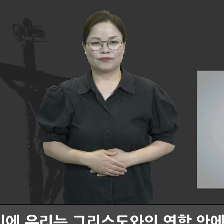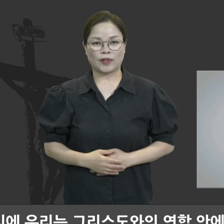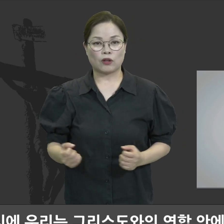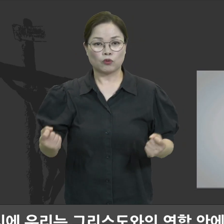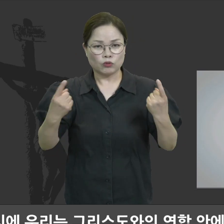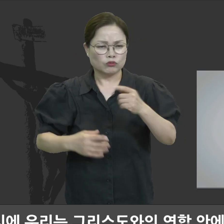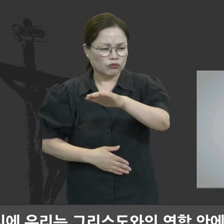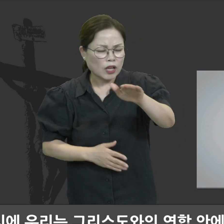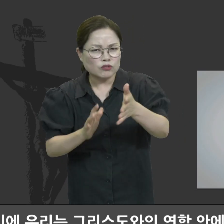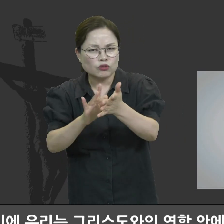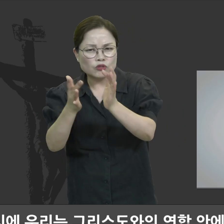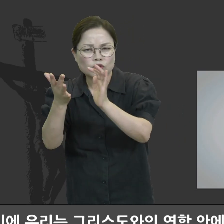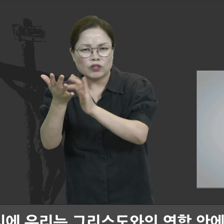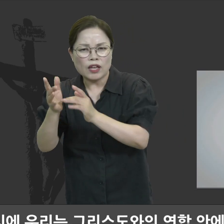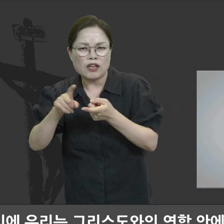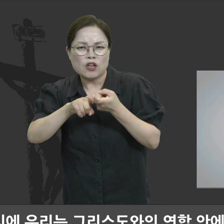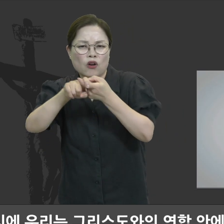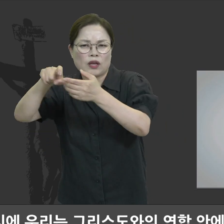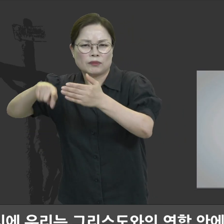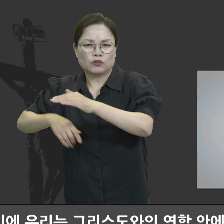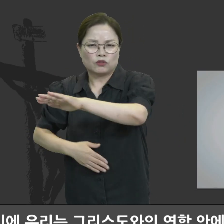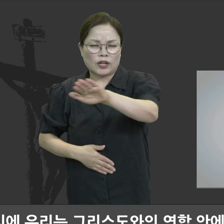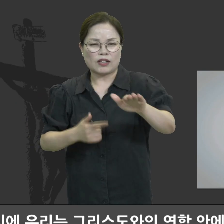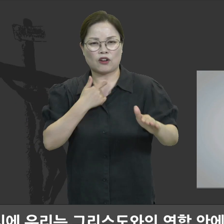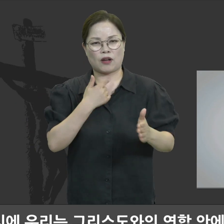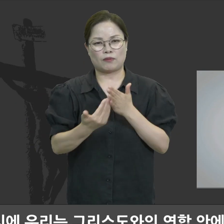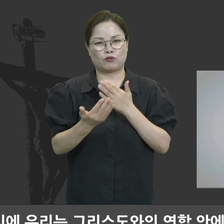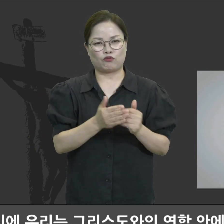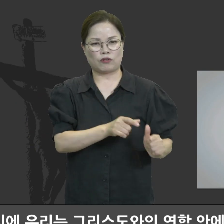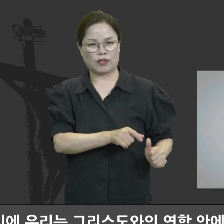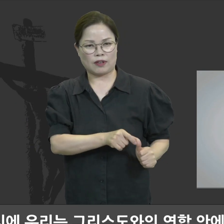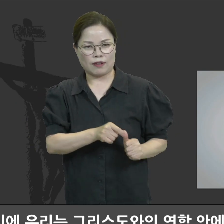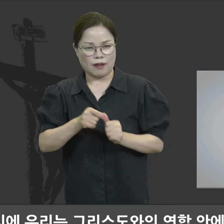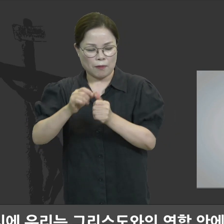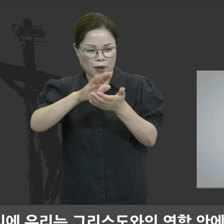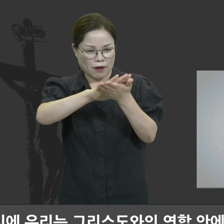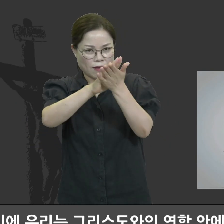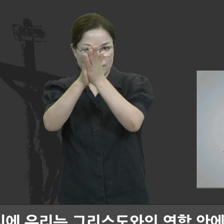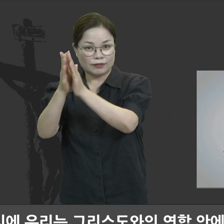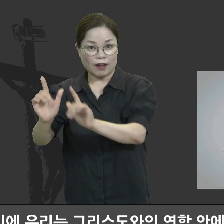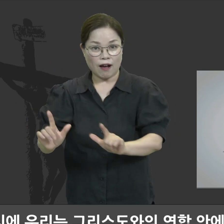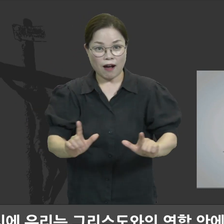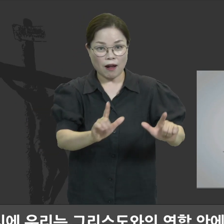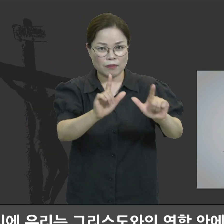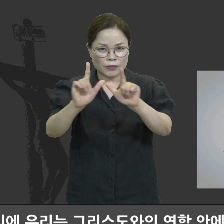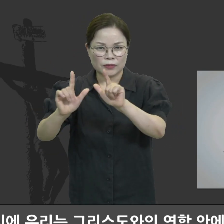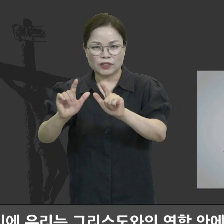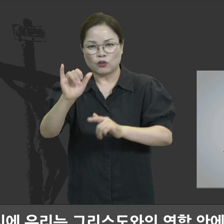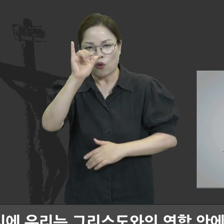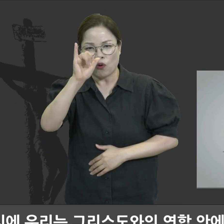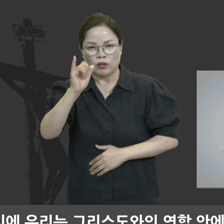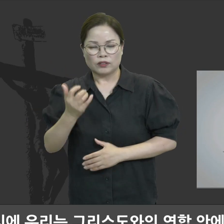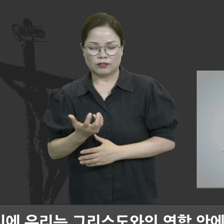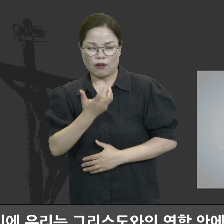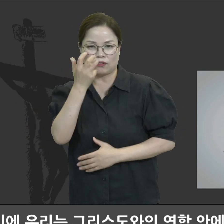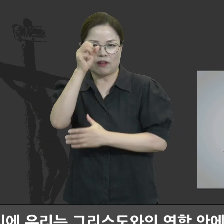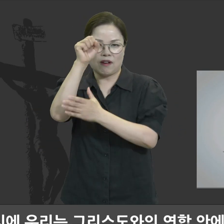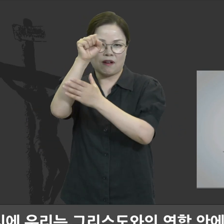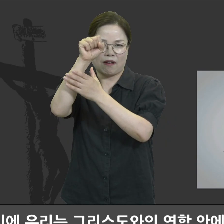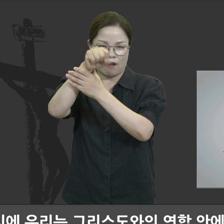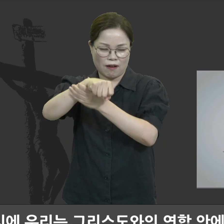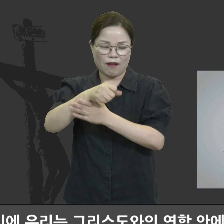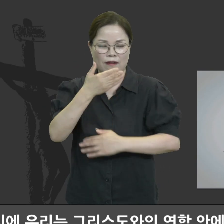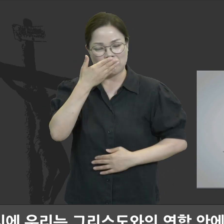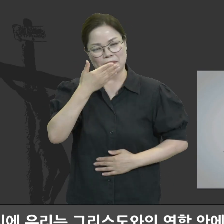동시에 우리는 그리스도와의 연합 안에서 우리가 경험하는 구원을 변화된 삶으로 표현하며 성령의